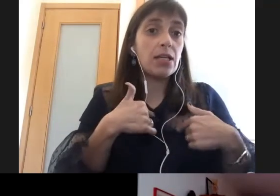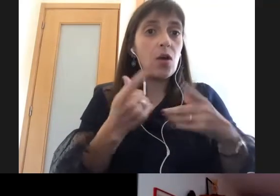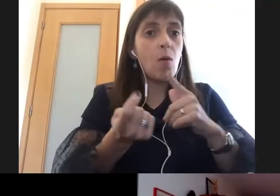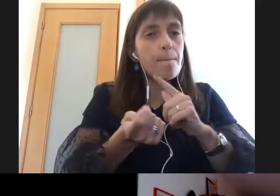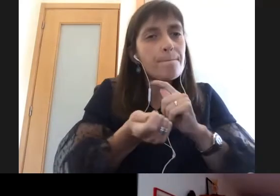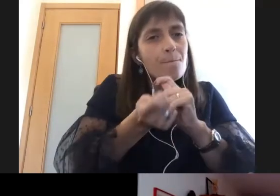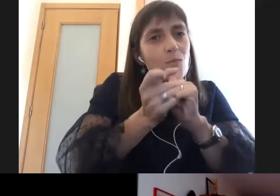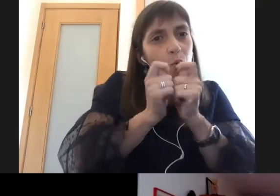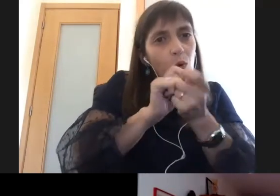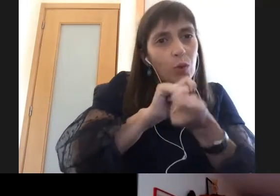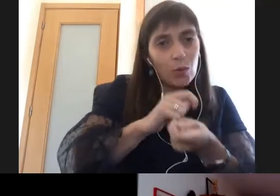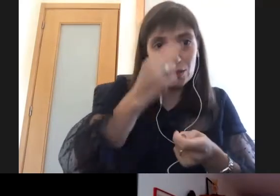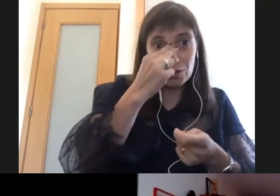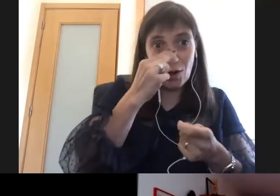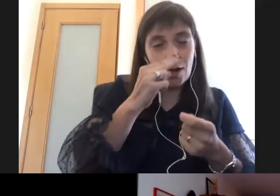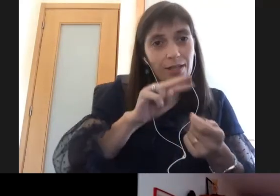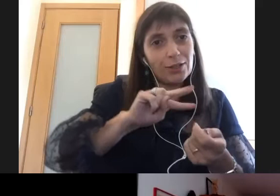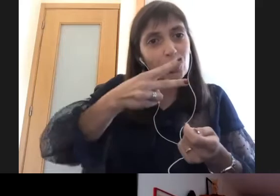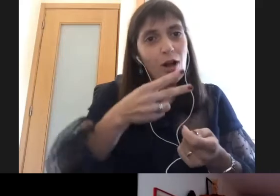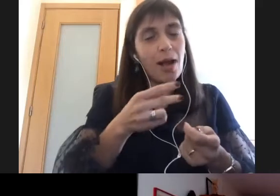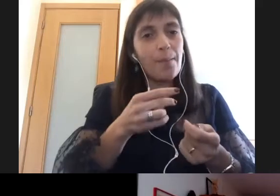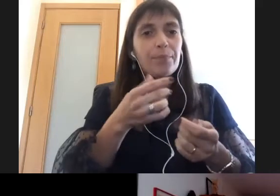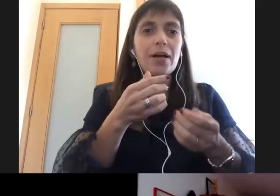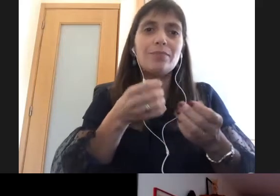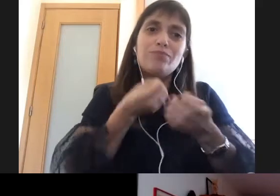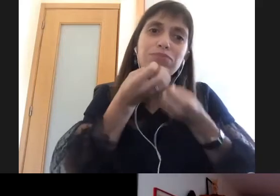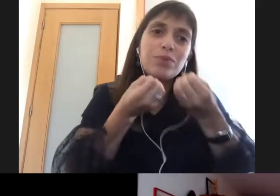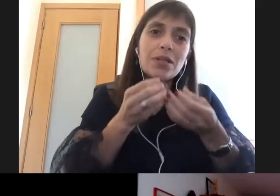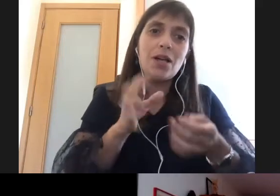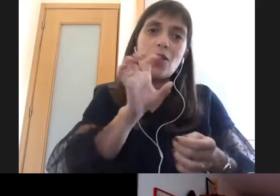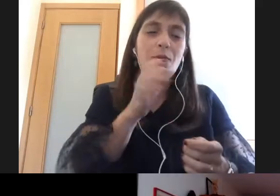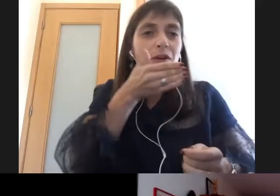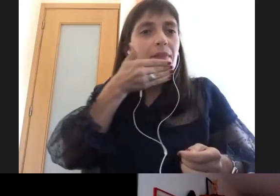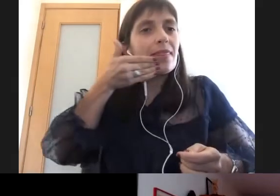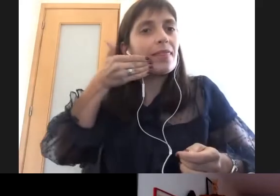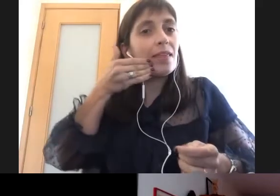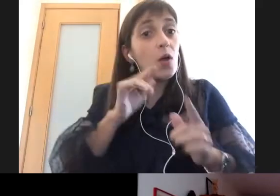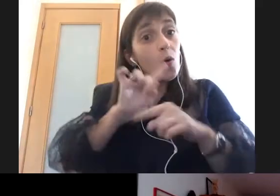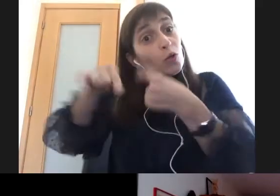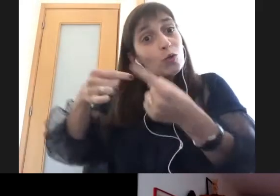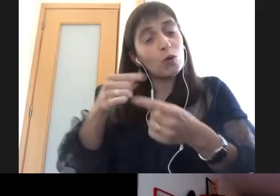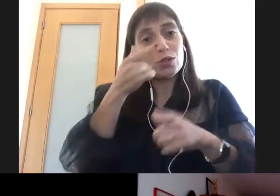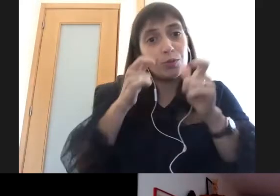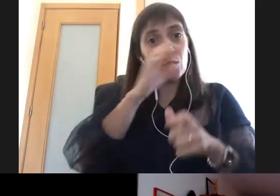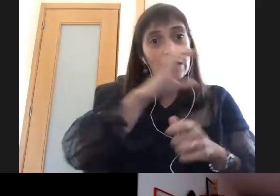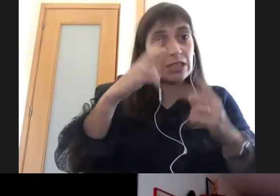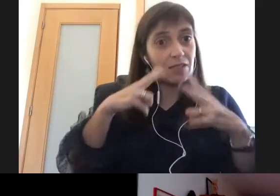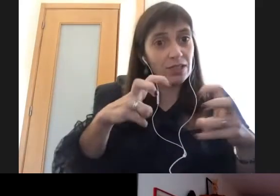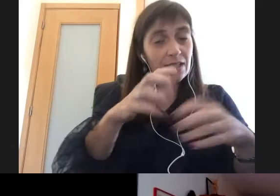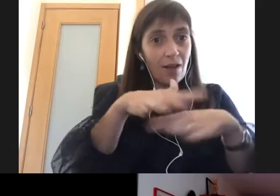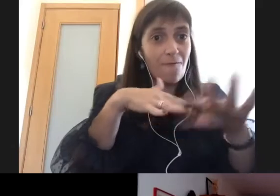narrativa agradável para o público geral aquilo que os cientistas produzem, ou seja, 100%